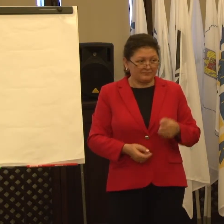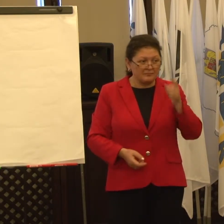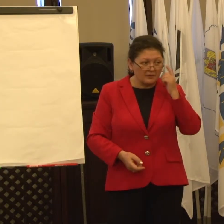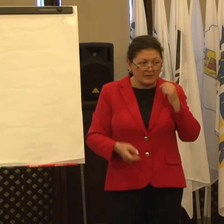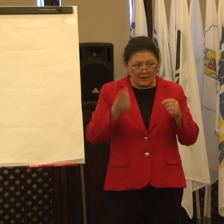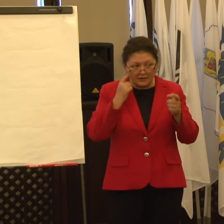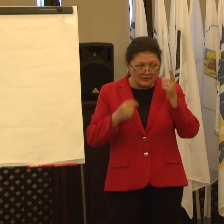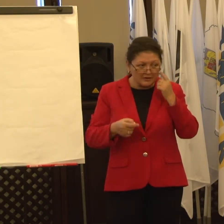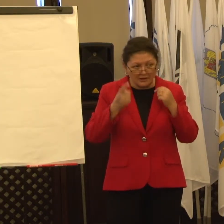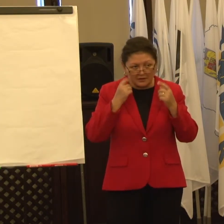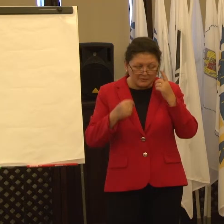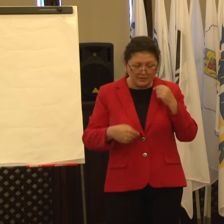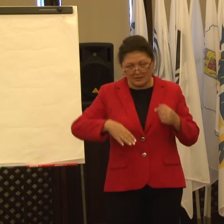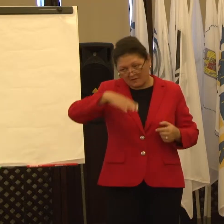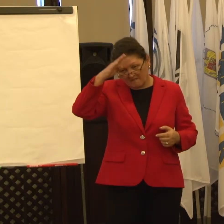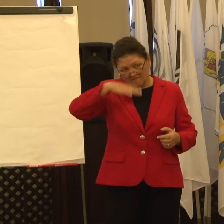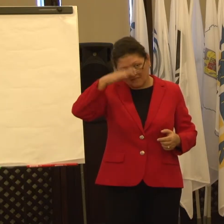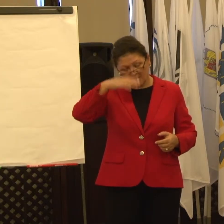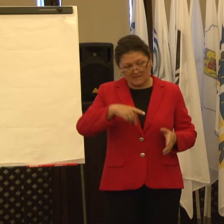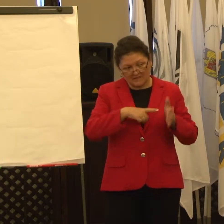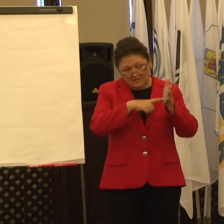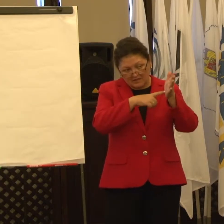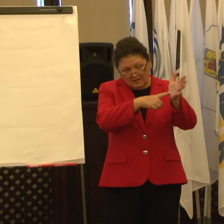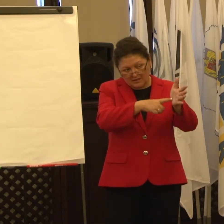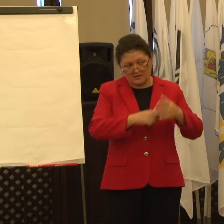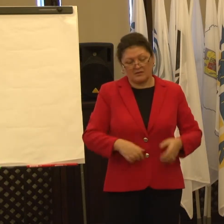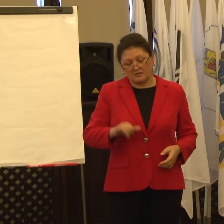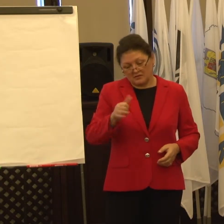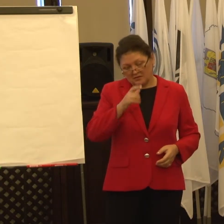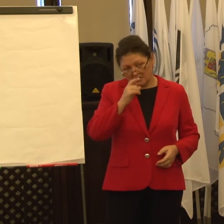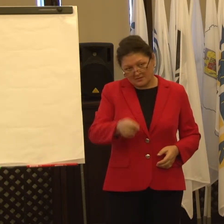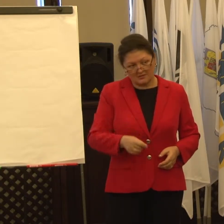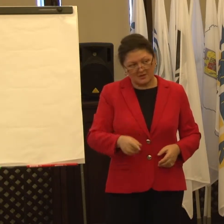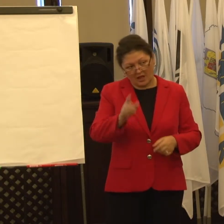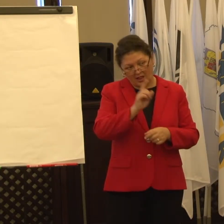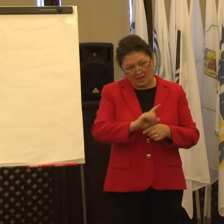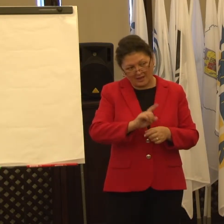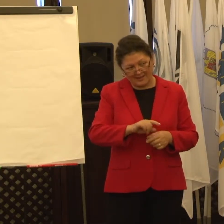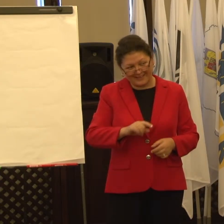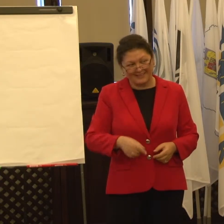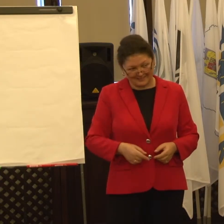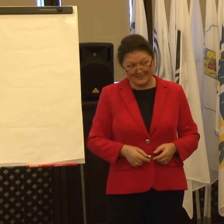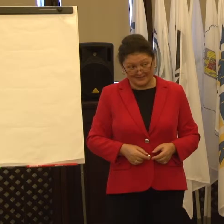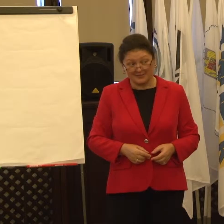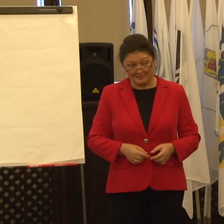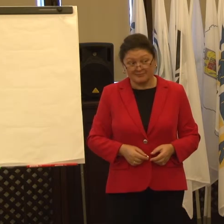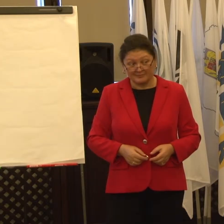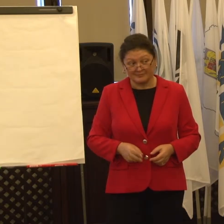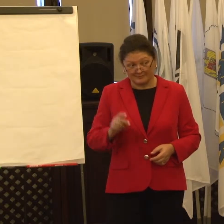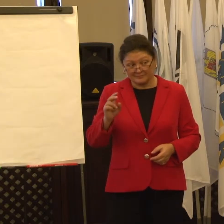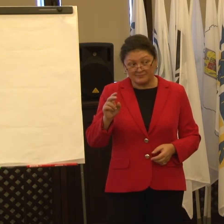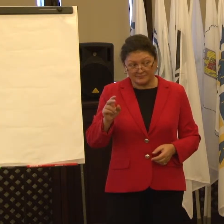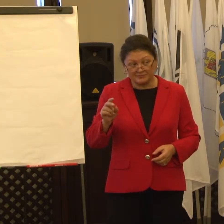experiența de zi cu zi ne arată și ne spune că lucrurile nu stau așa. Și aici,